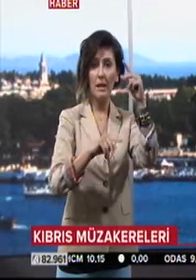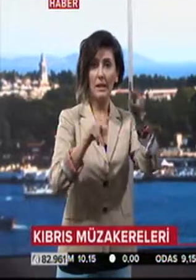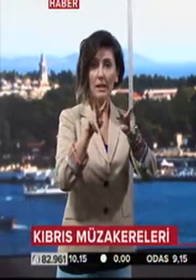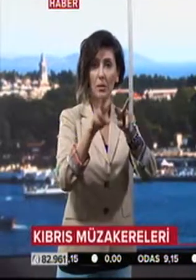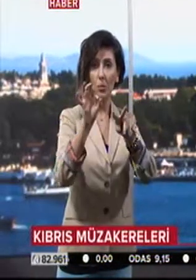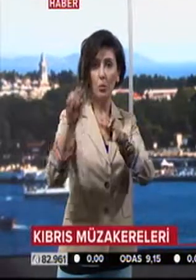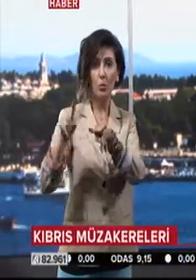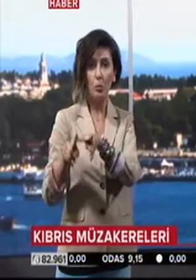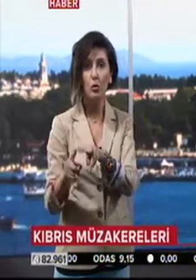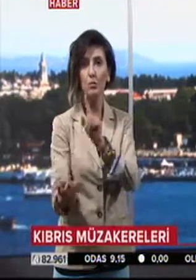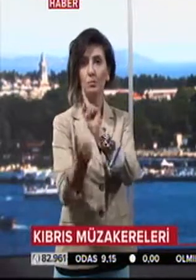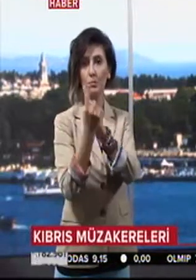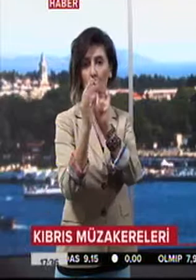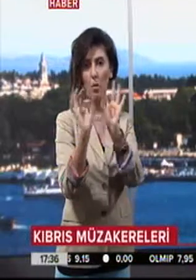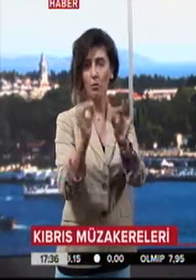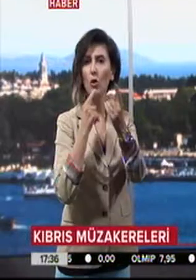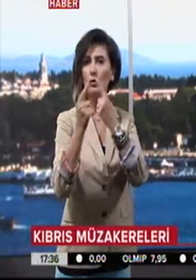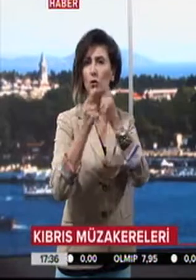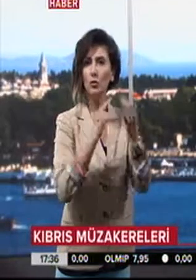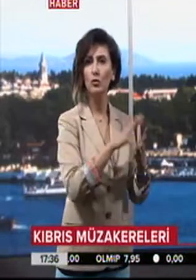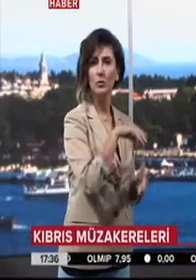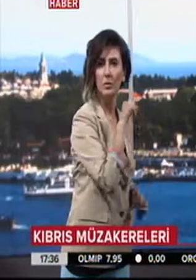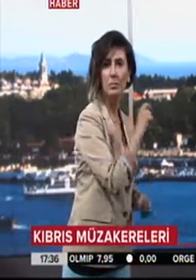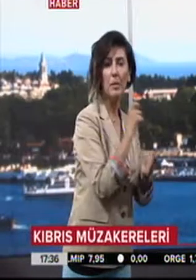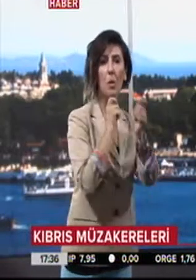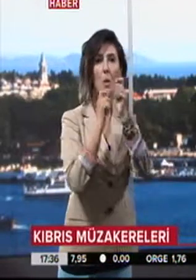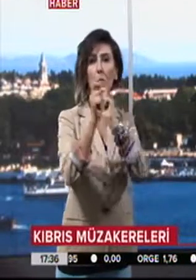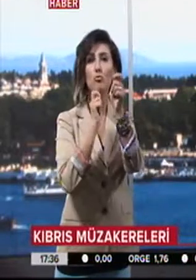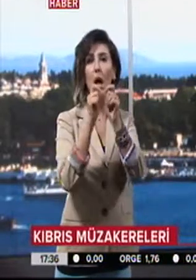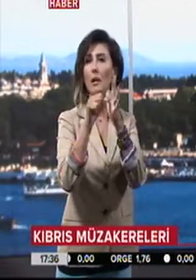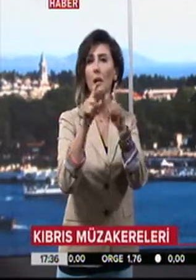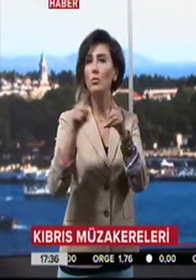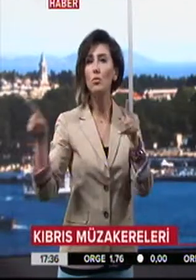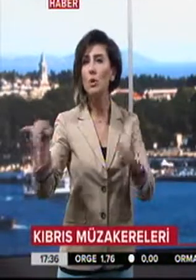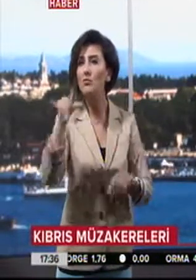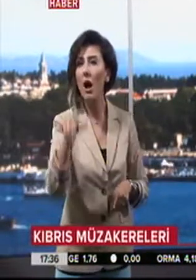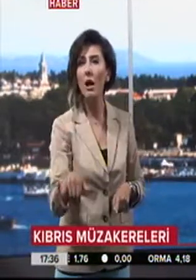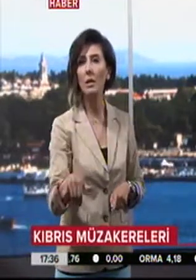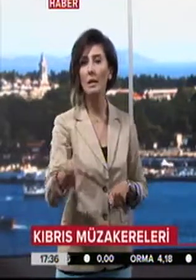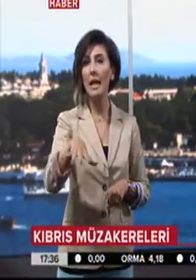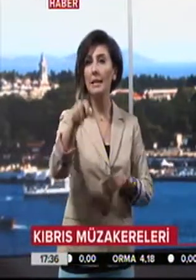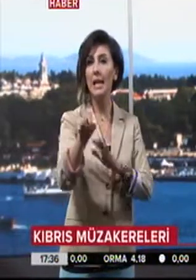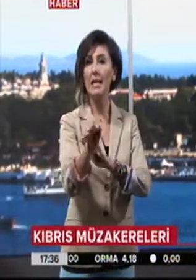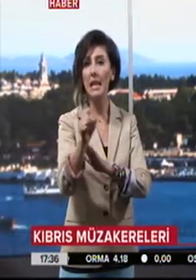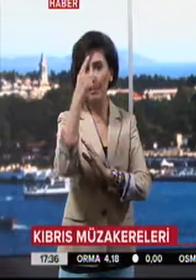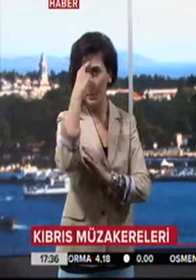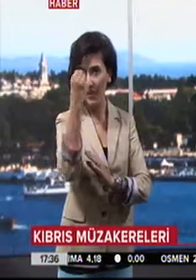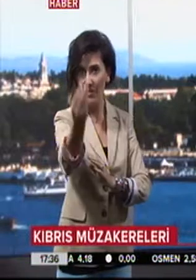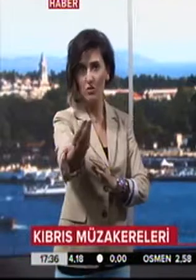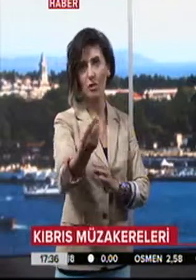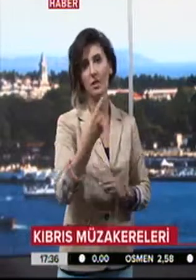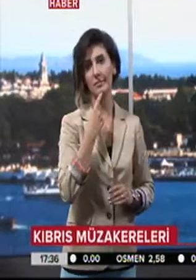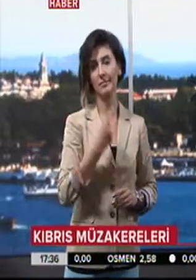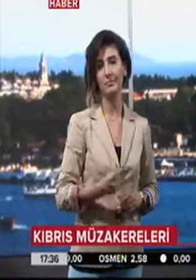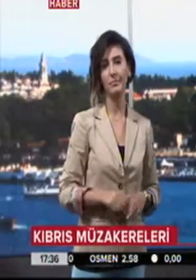Ban Ki-moon'la görüşecek. Görüşmede Mustafa Akıncı, müzakere süreci hakkında genel sekreteri